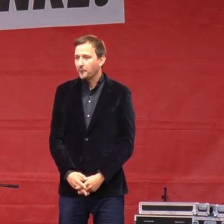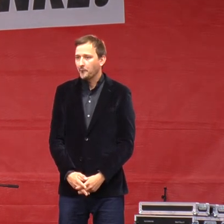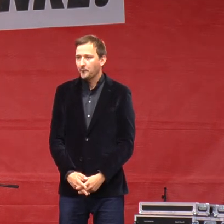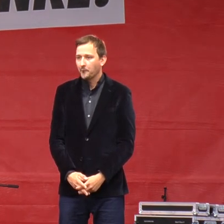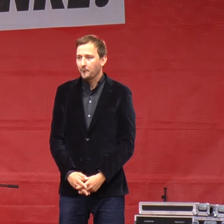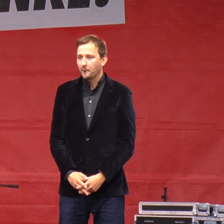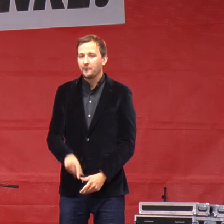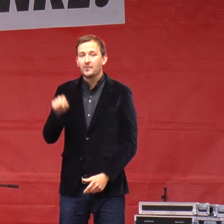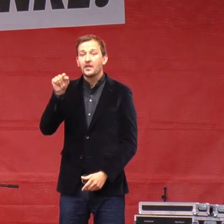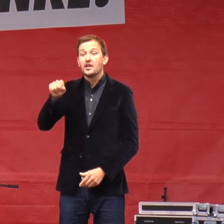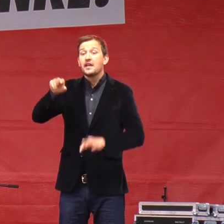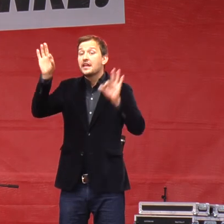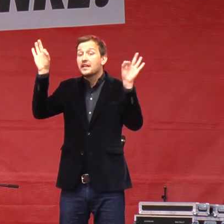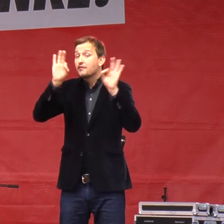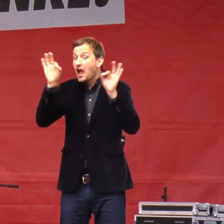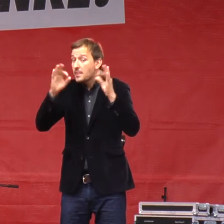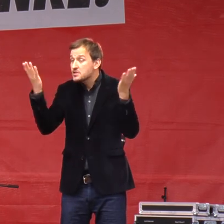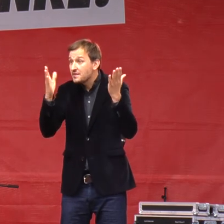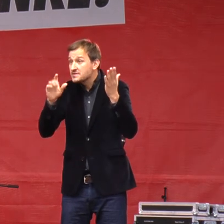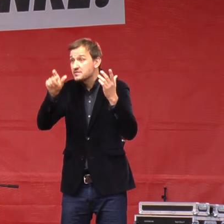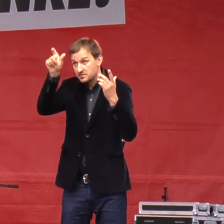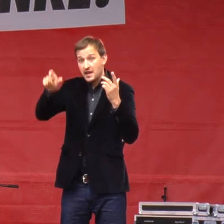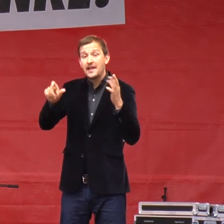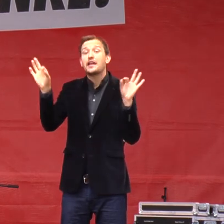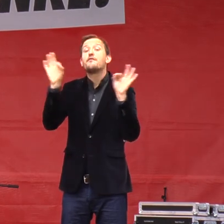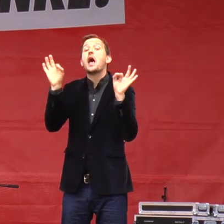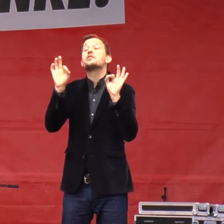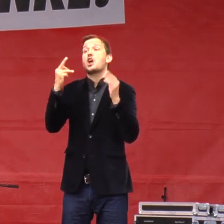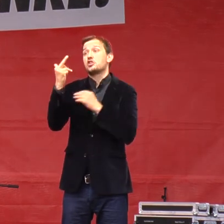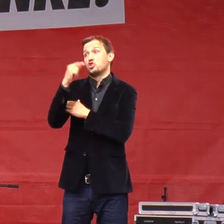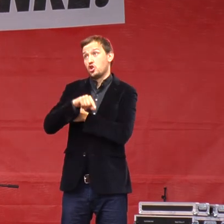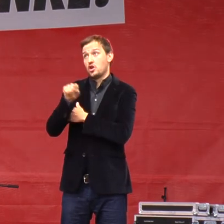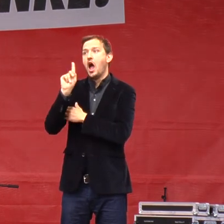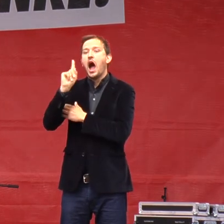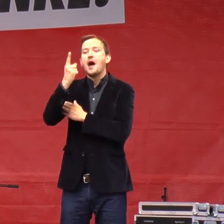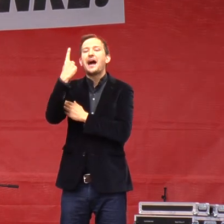ein gefährliches noch dazu, ein gefährliches. Aber er hat